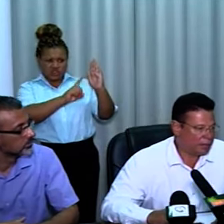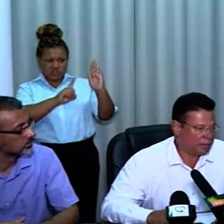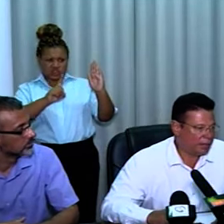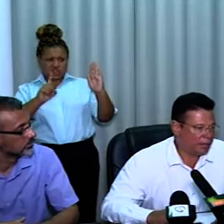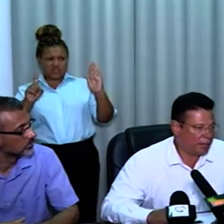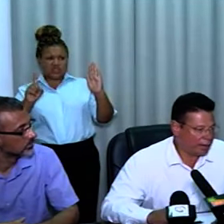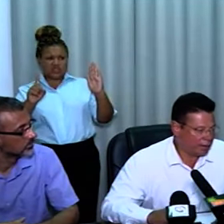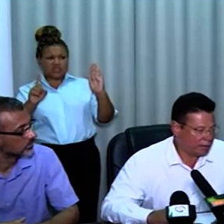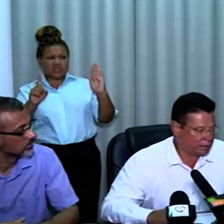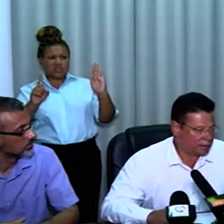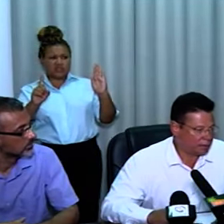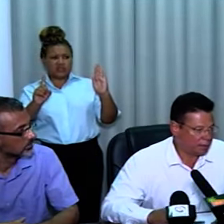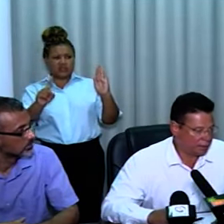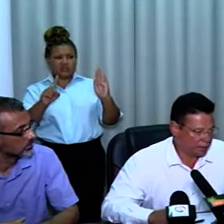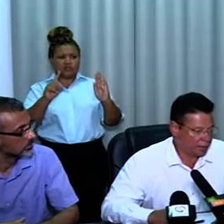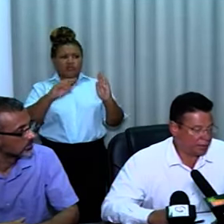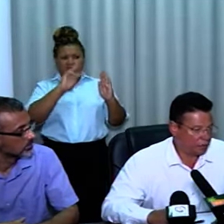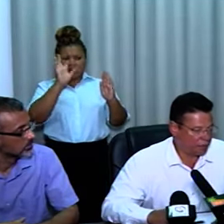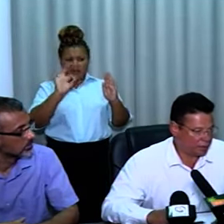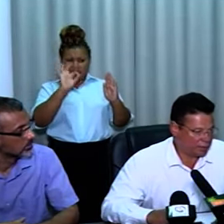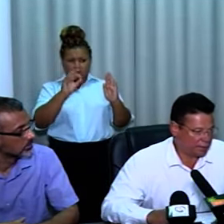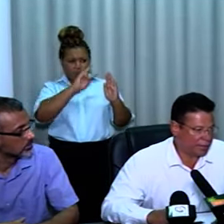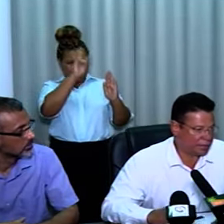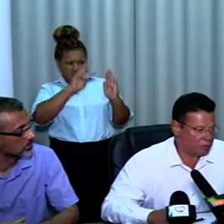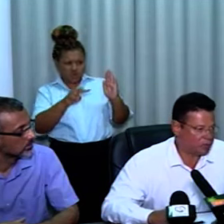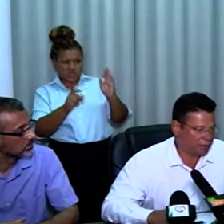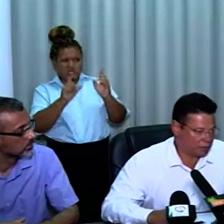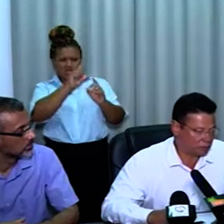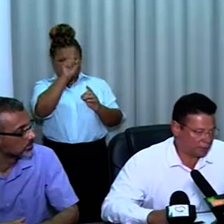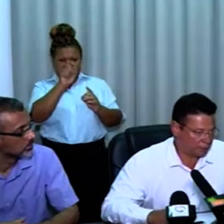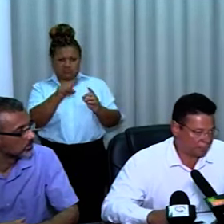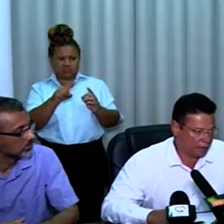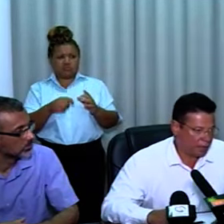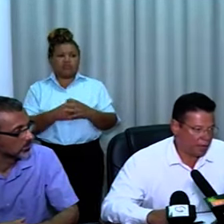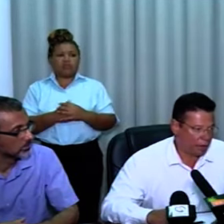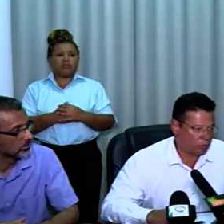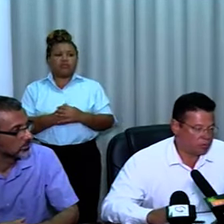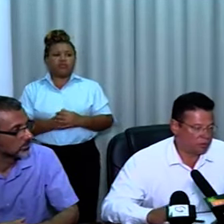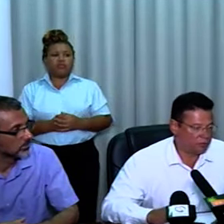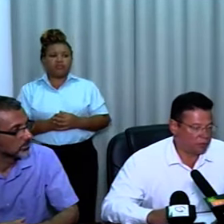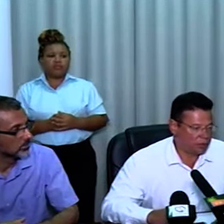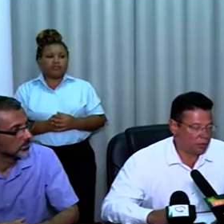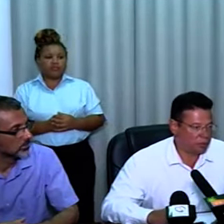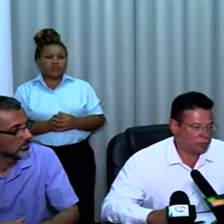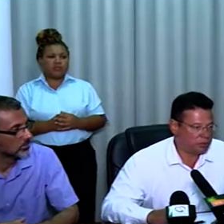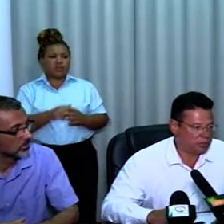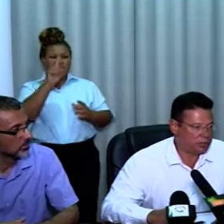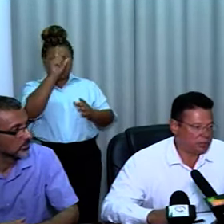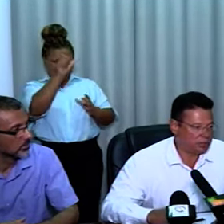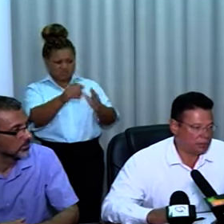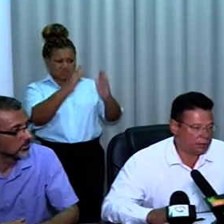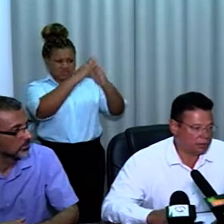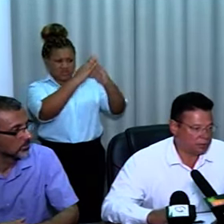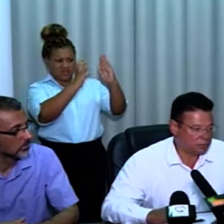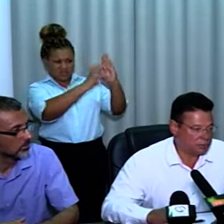Justement, il y a des guidelines qui m'ont fait l'équipe qui vous a fait ça. À cause, il faudrait comprendre pour dire,